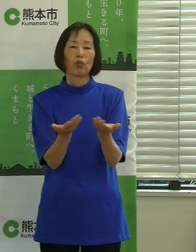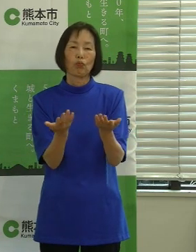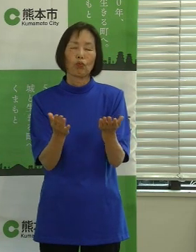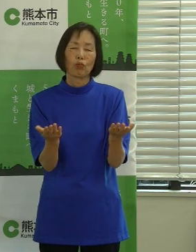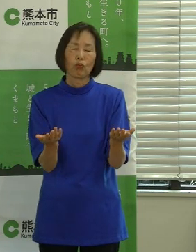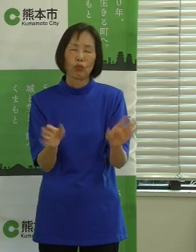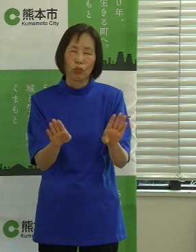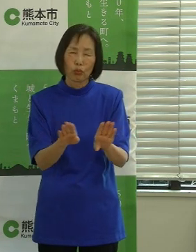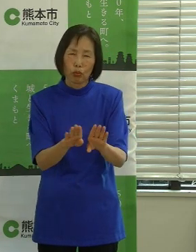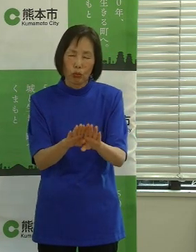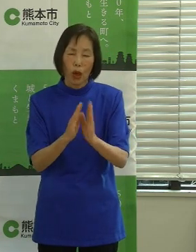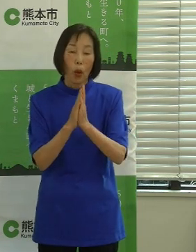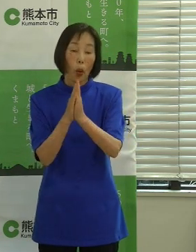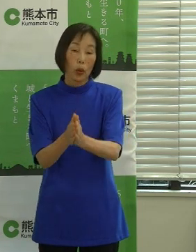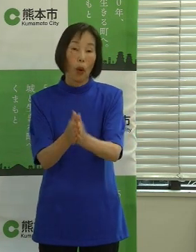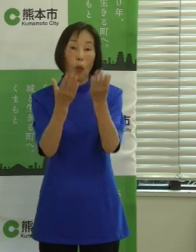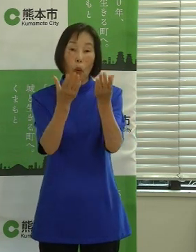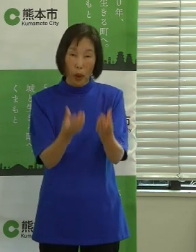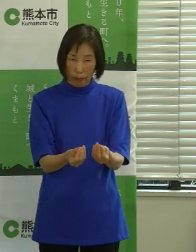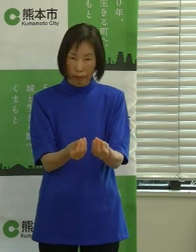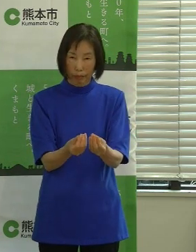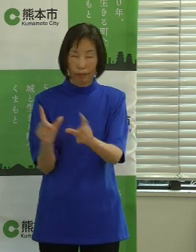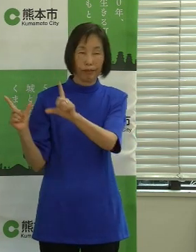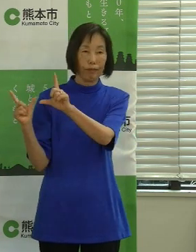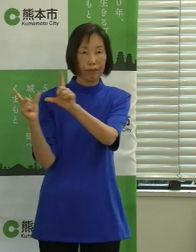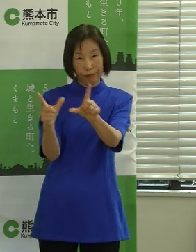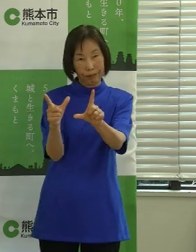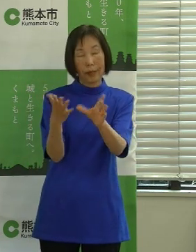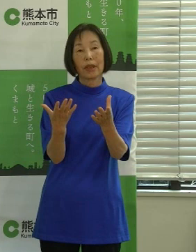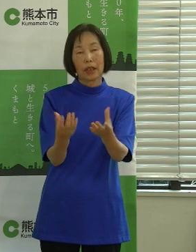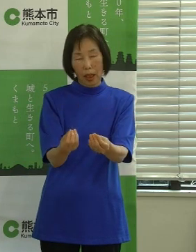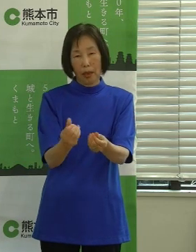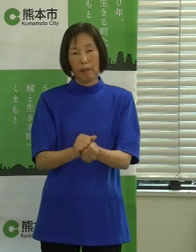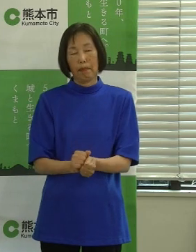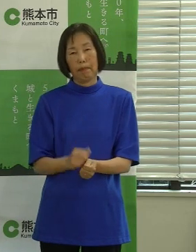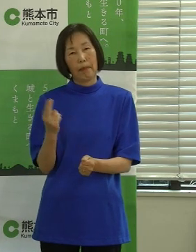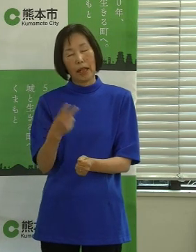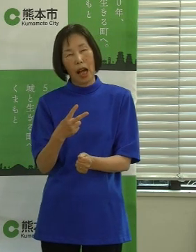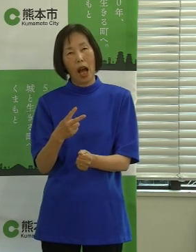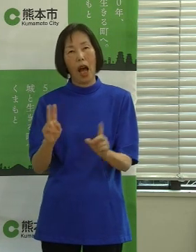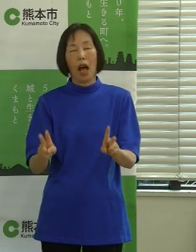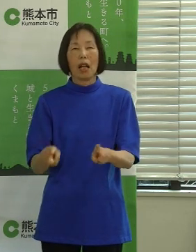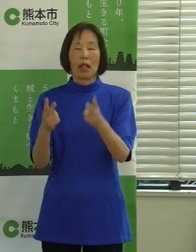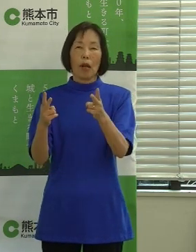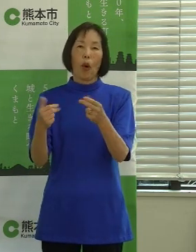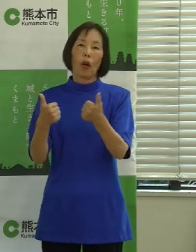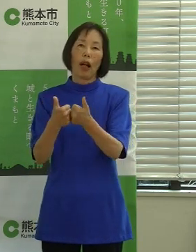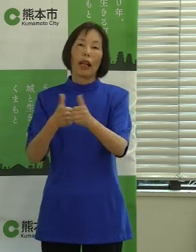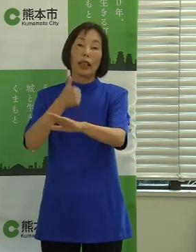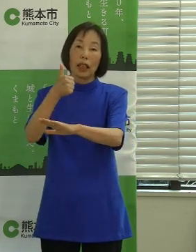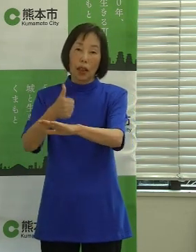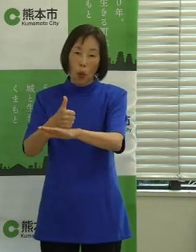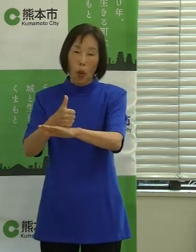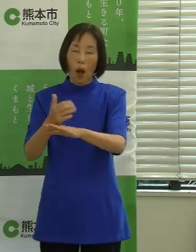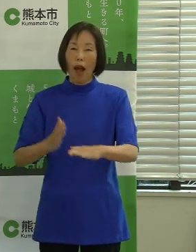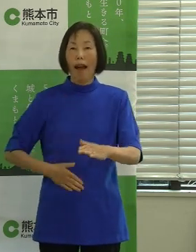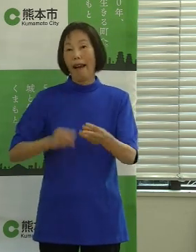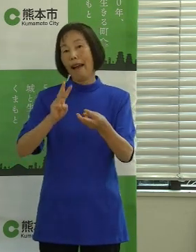するということが表明をされました。一方専門家会議の原田座長から